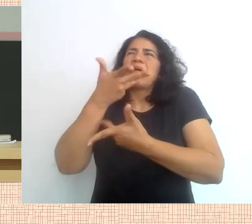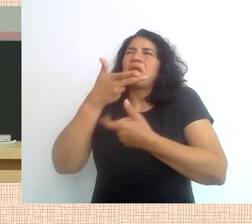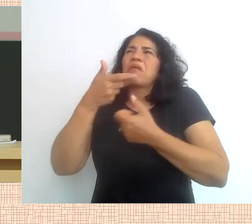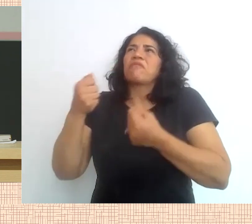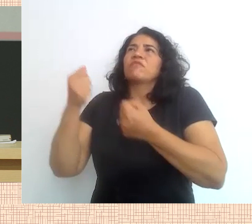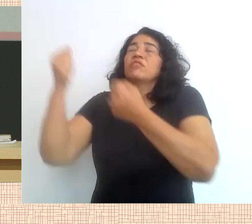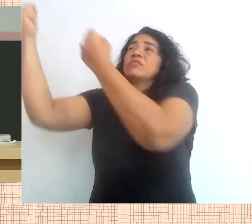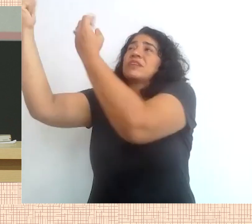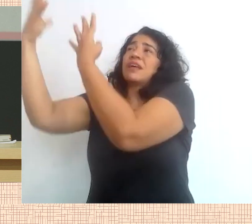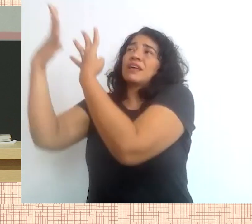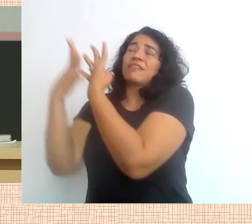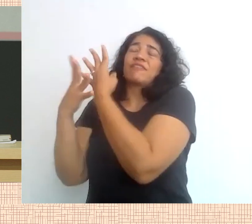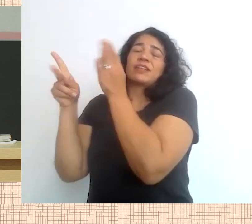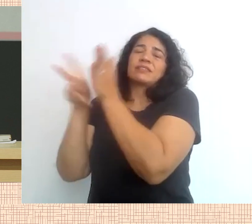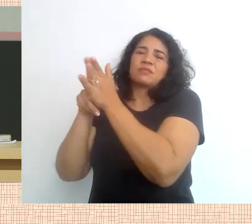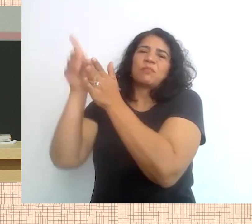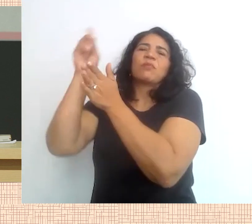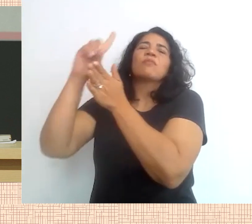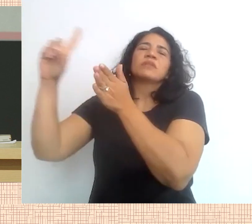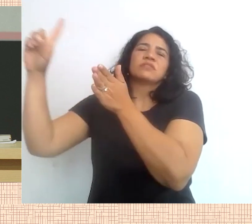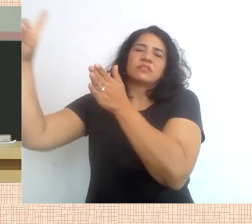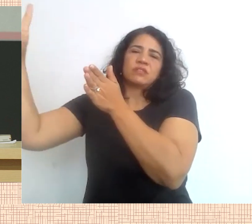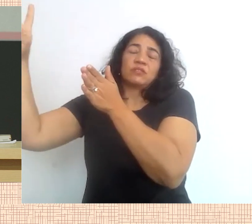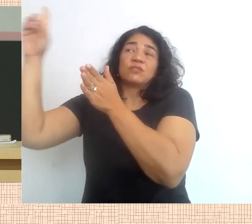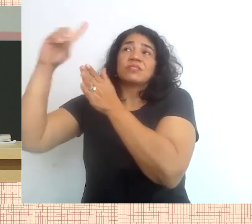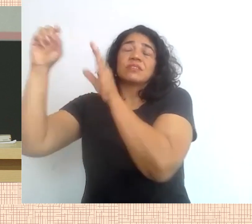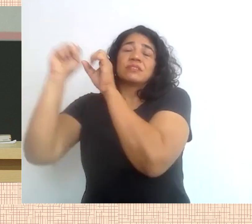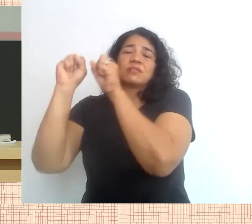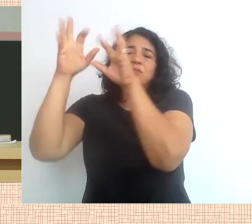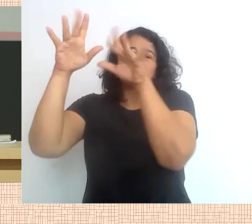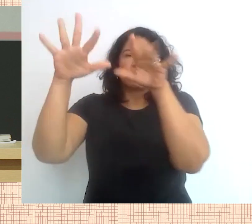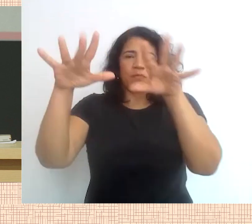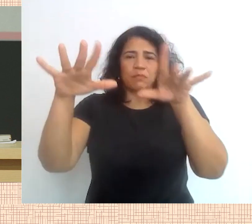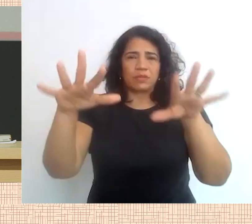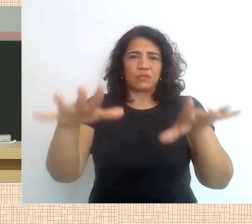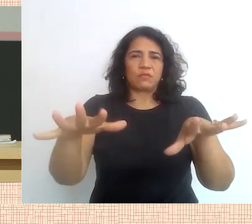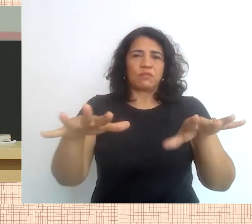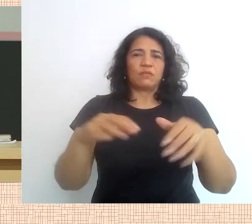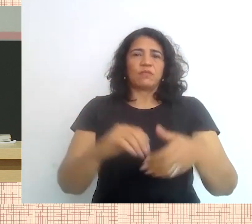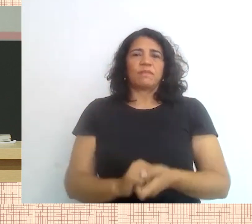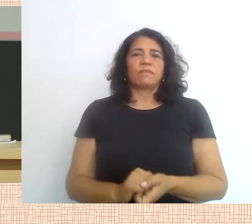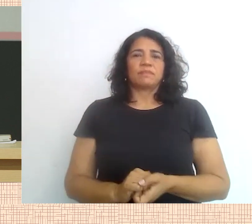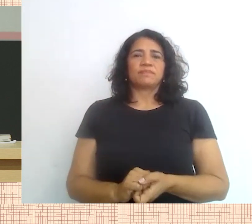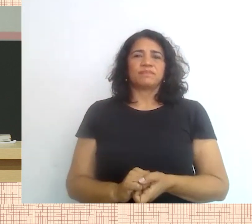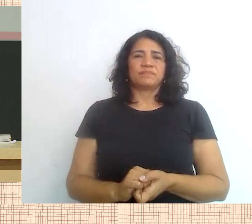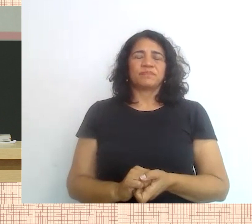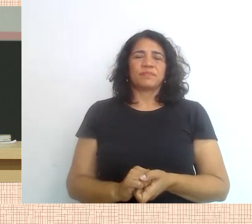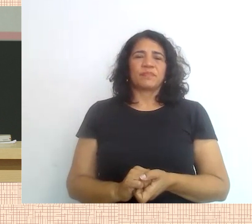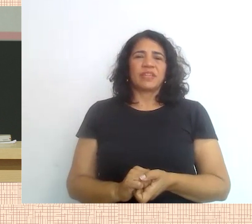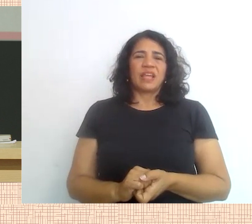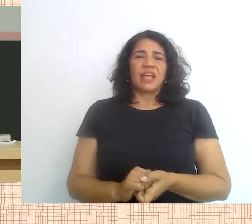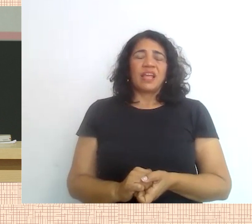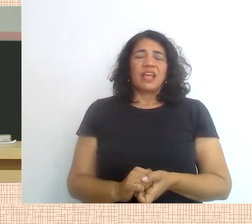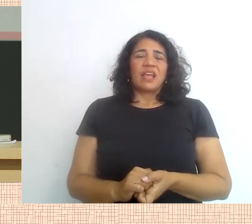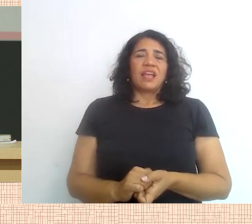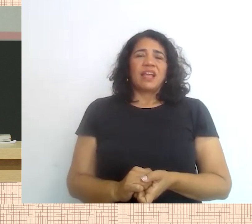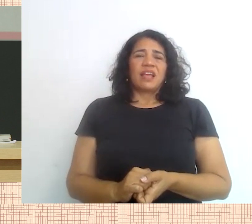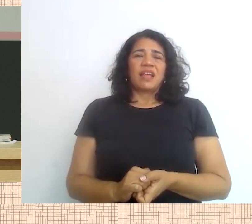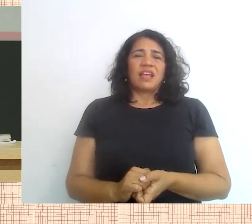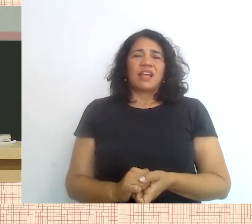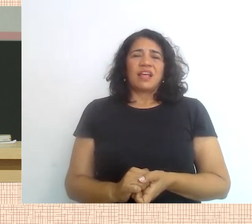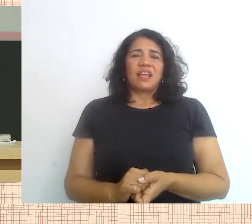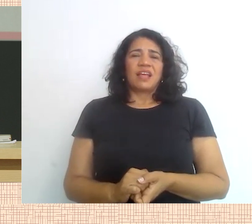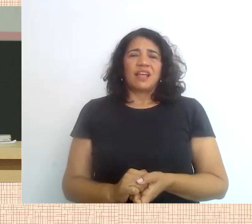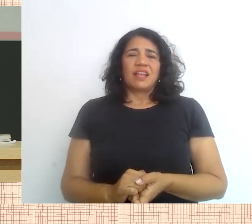é a revelação do Senhor. Que o Senhor abençoe a sua igreja. Não ficamos no campo teórico, vamos